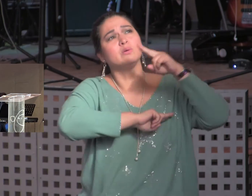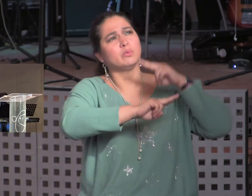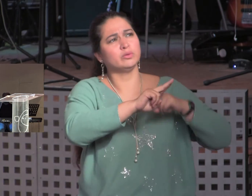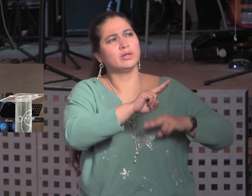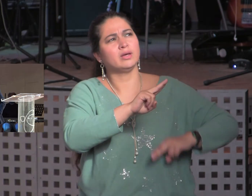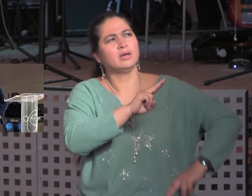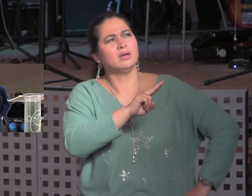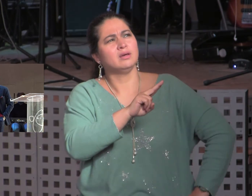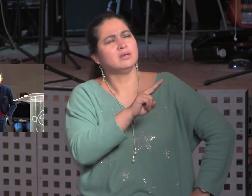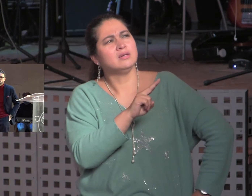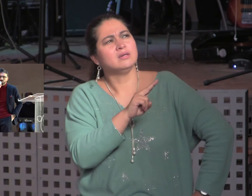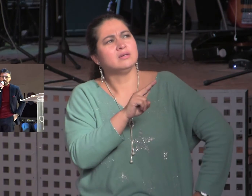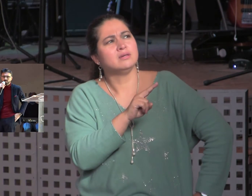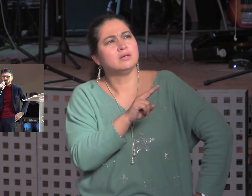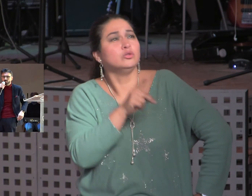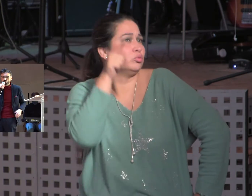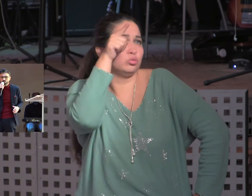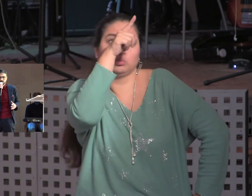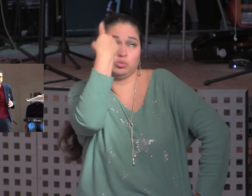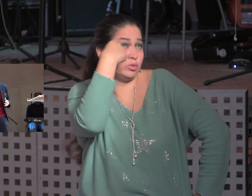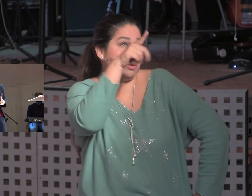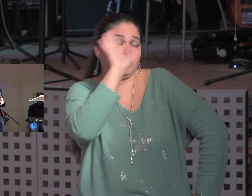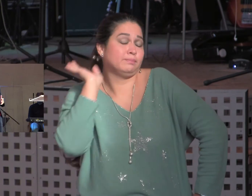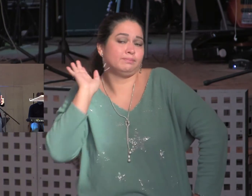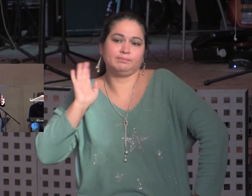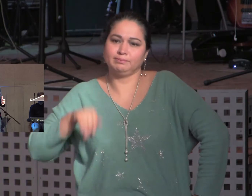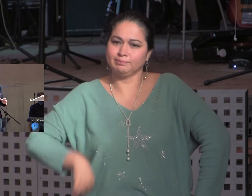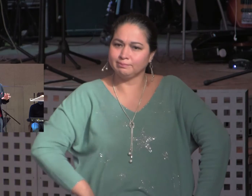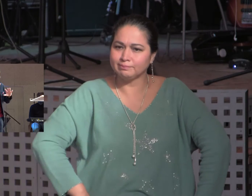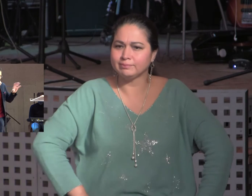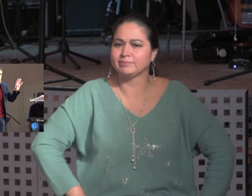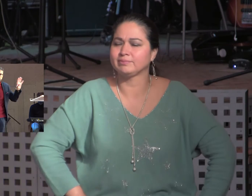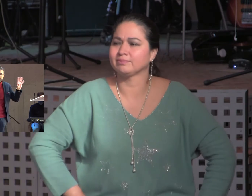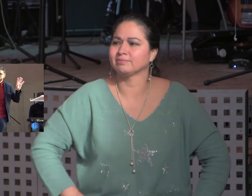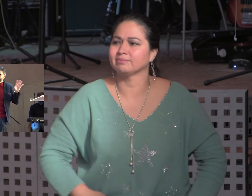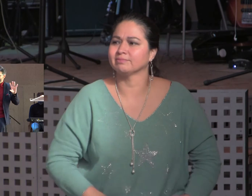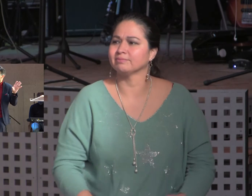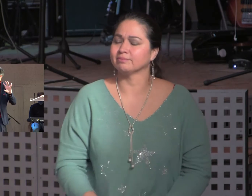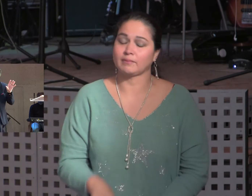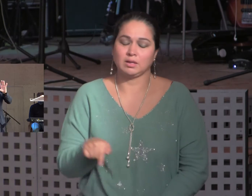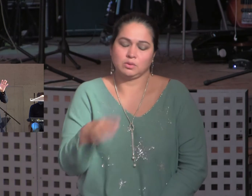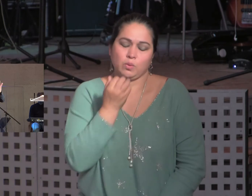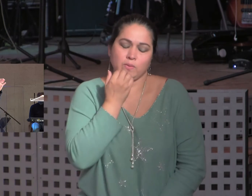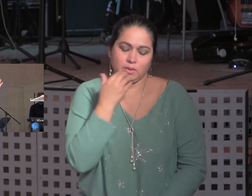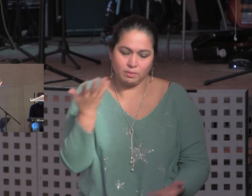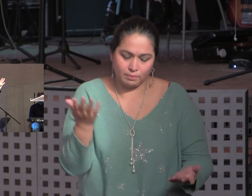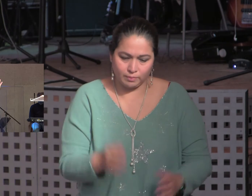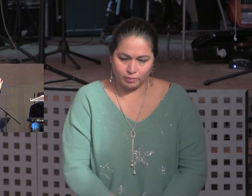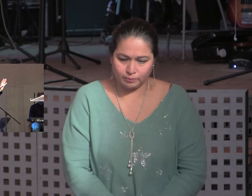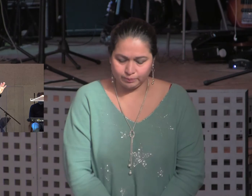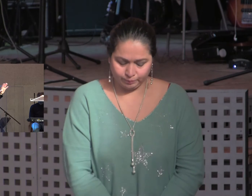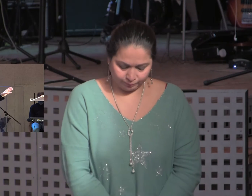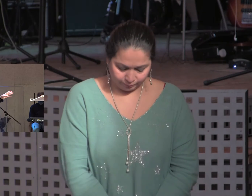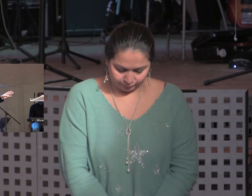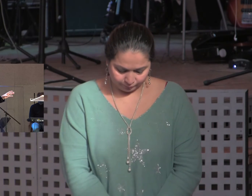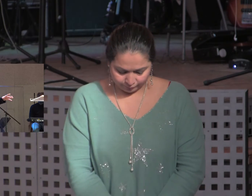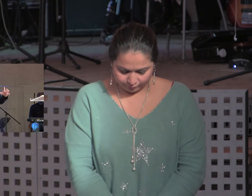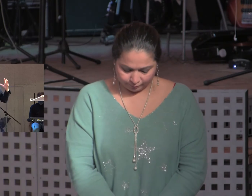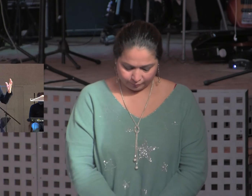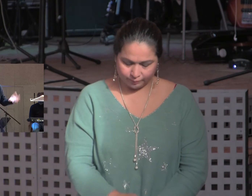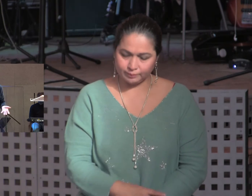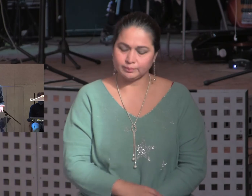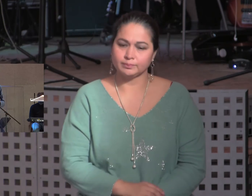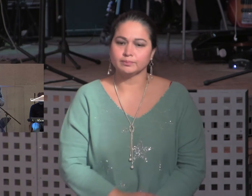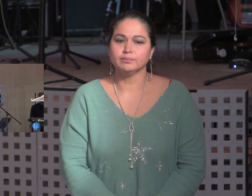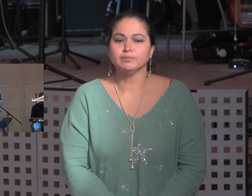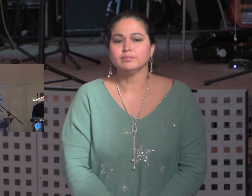Yo no sé si tú has vivido esta circunstancia. Es un ejemplo, ¿eh? Nadie se dé por aludido.